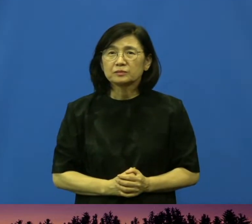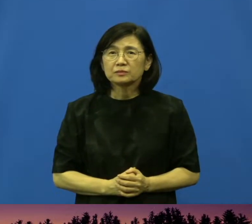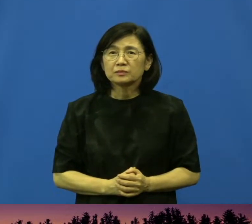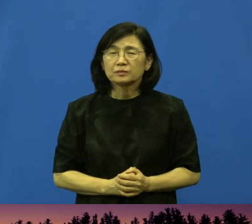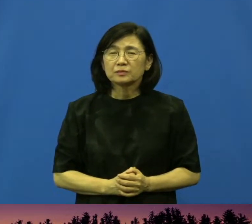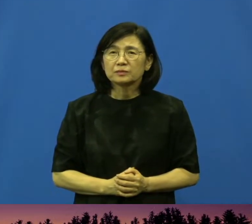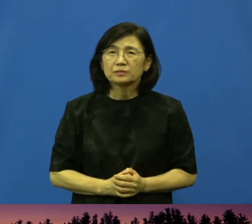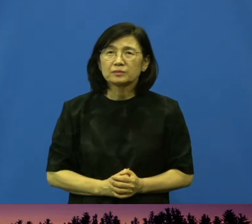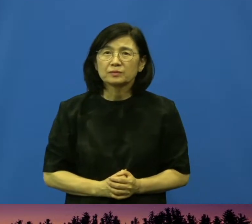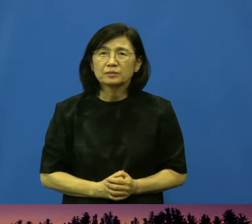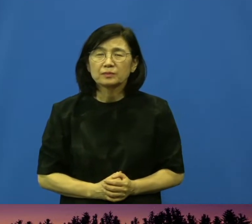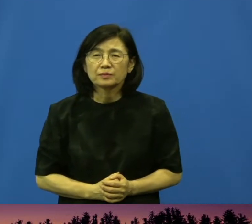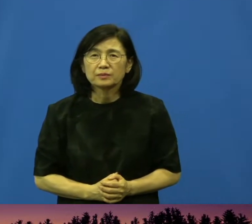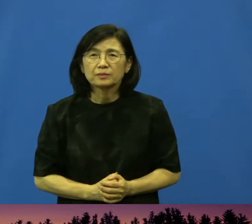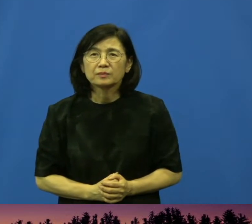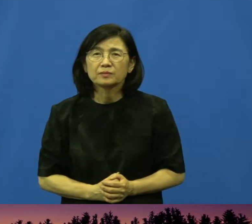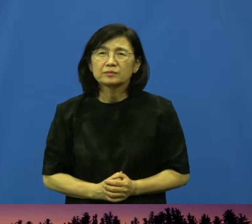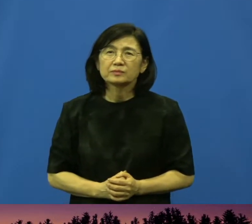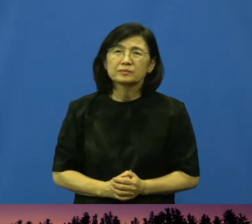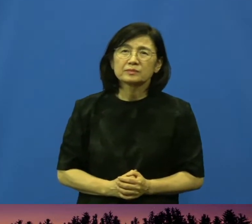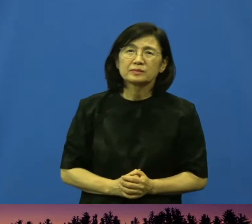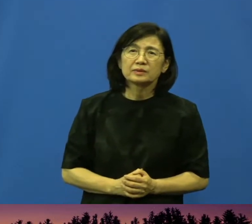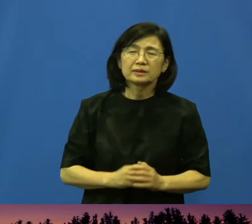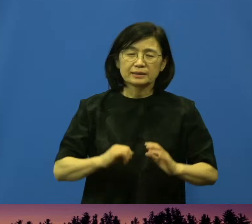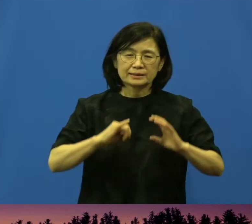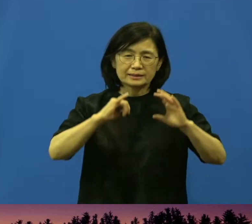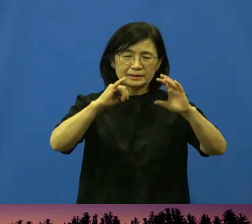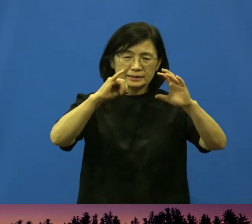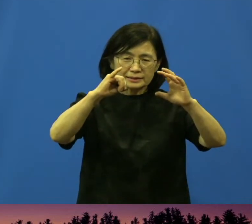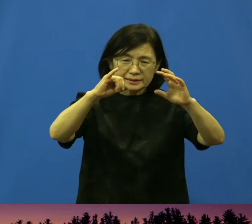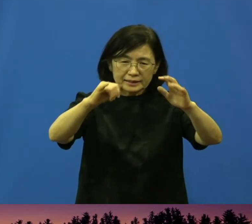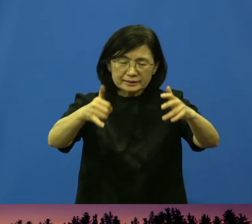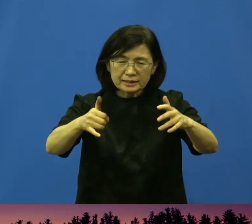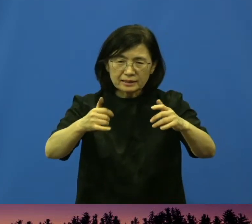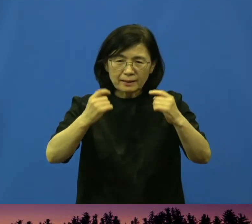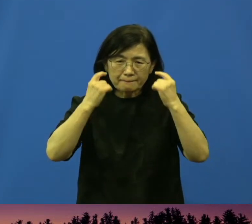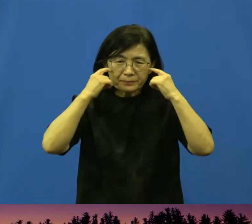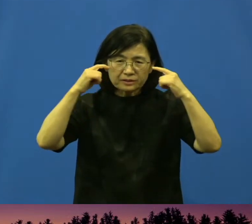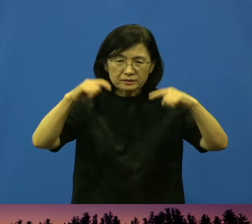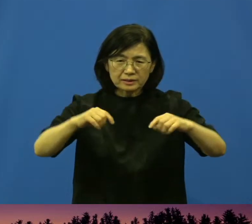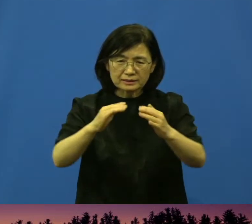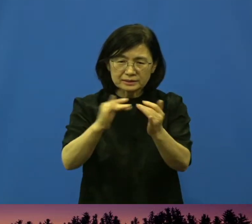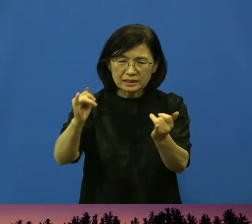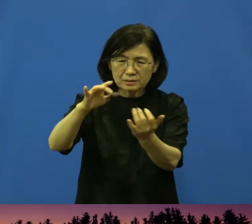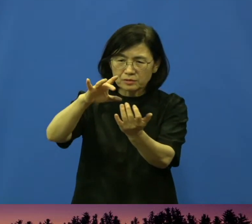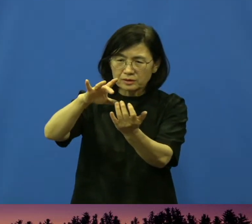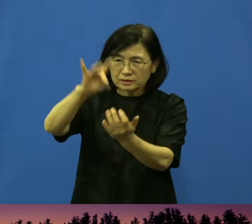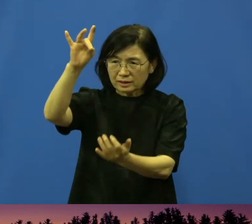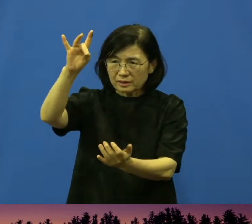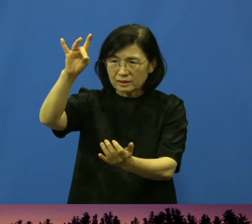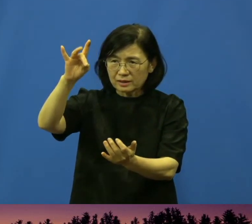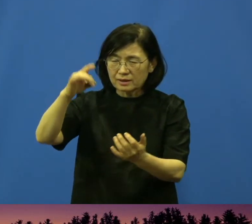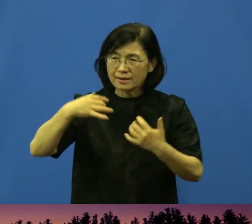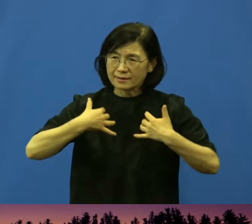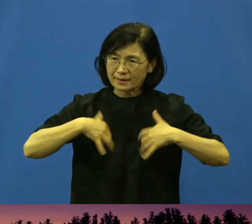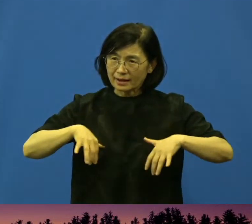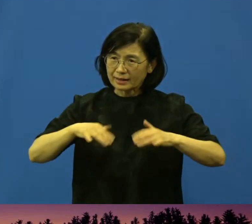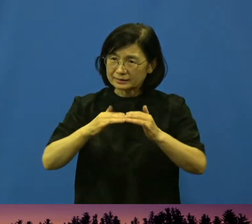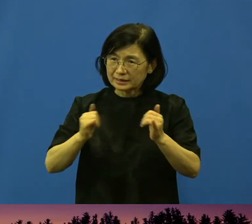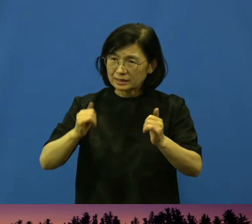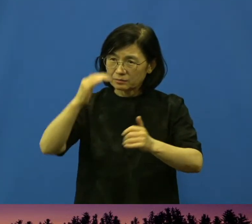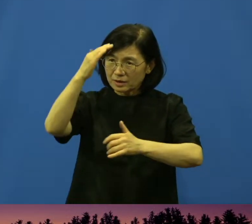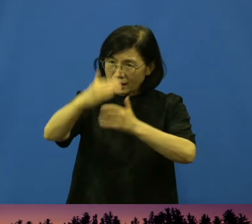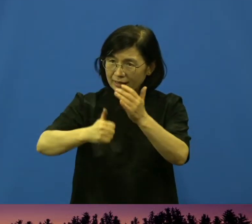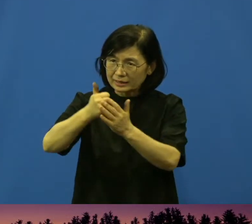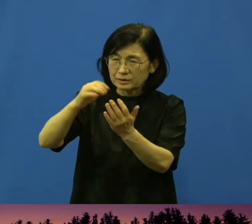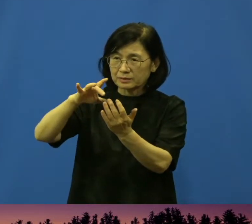역설이죠, 역설. 여러분, 세상에 미련한 것들을 택하신다는 거예요. 약한 자들을 택하신다는 거예요. 자랑할 만한